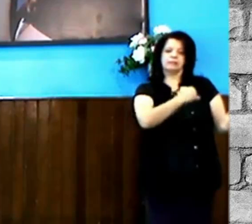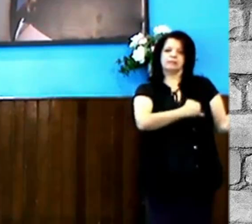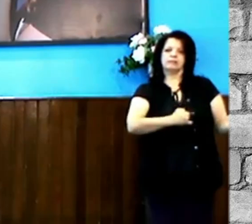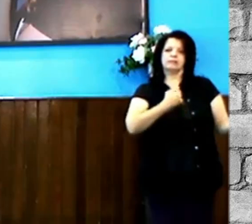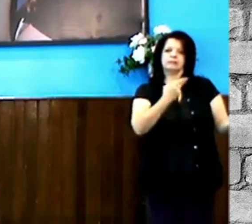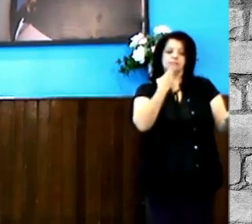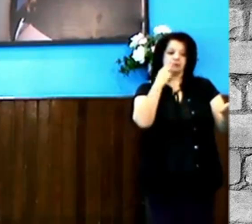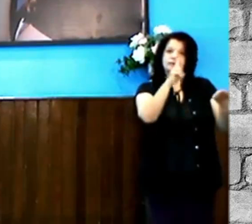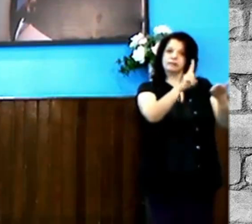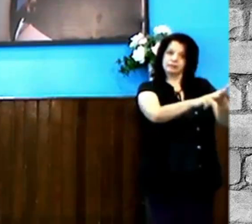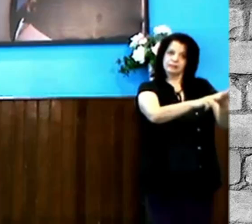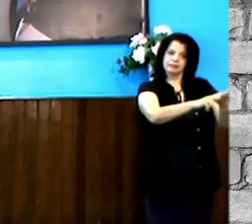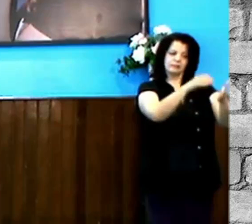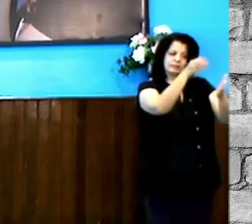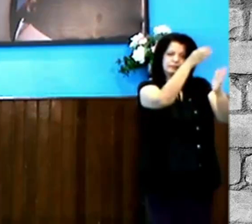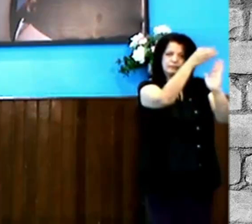versículo 9.